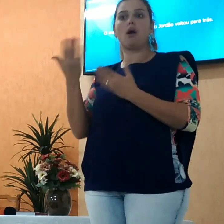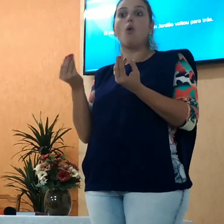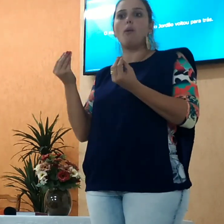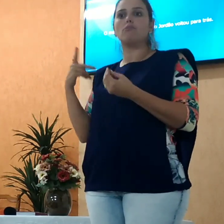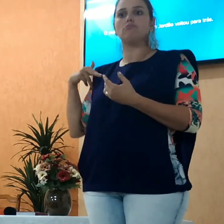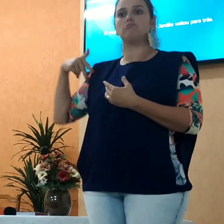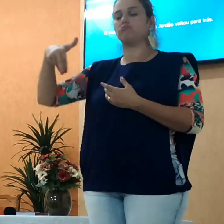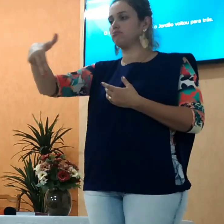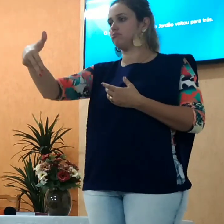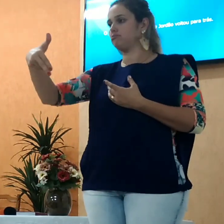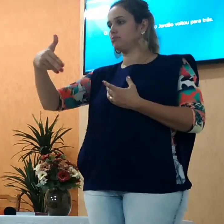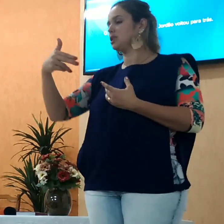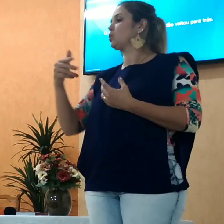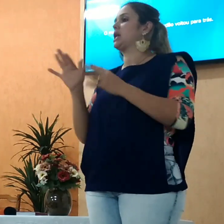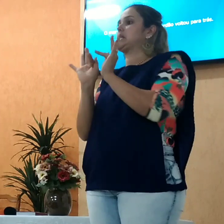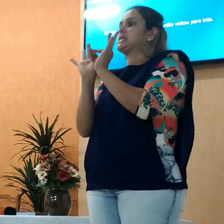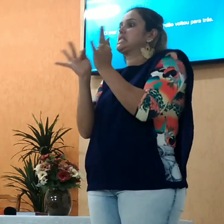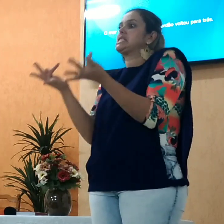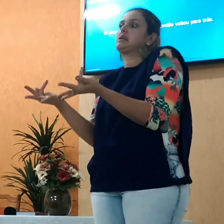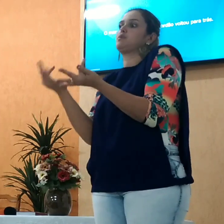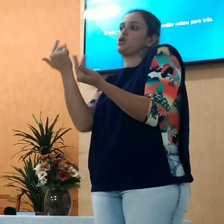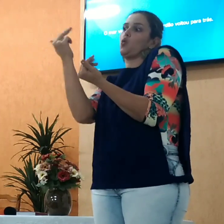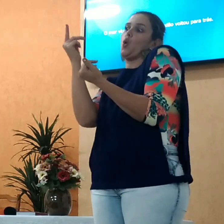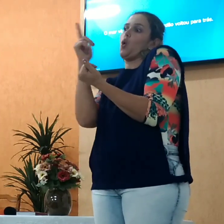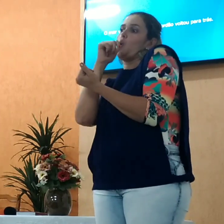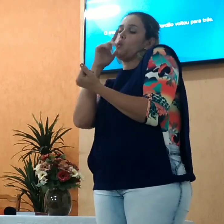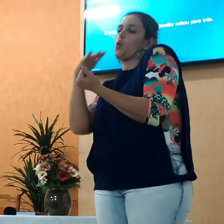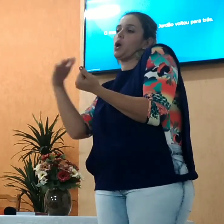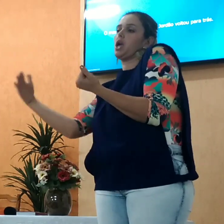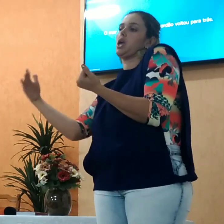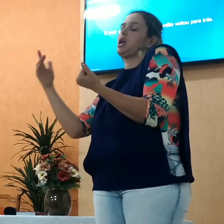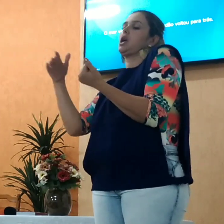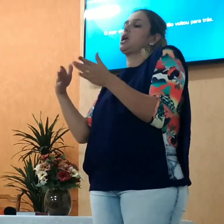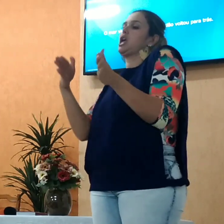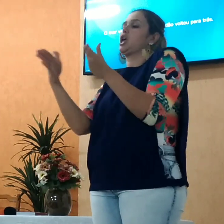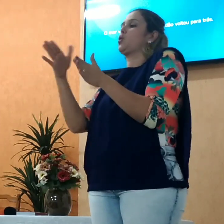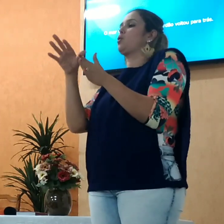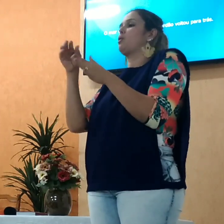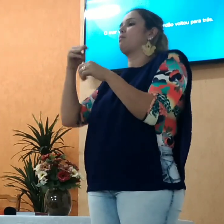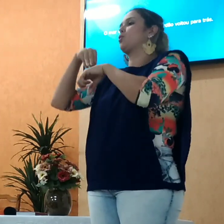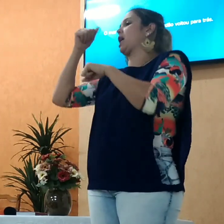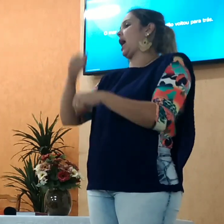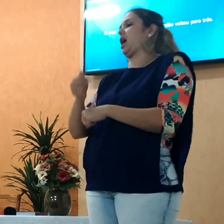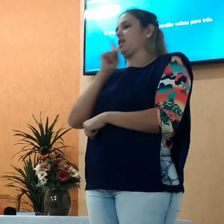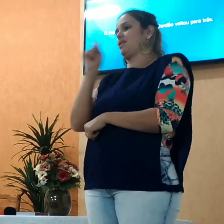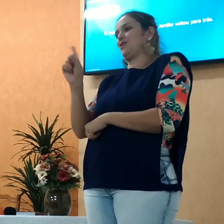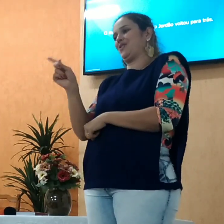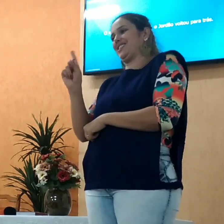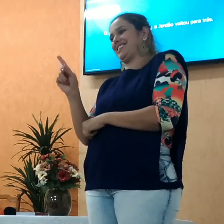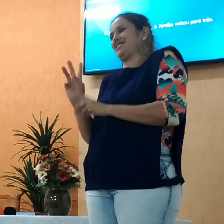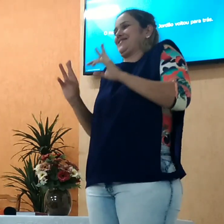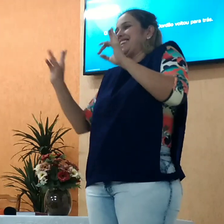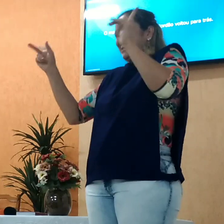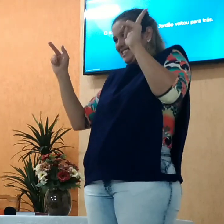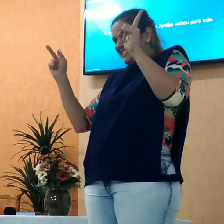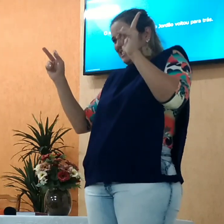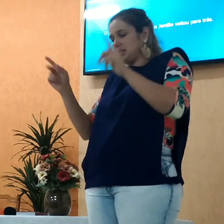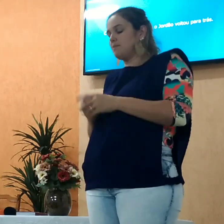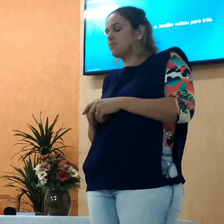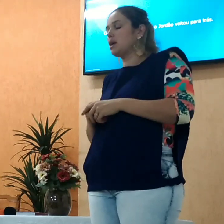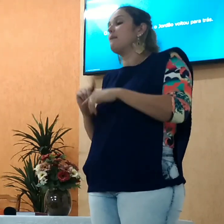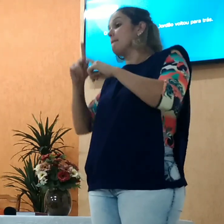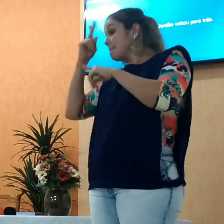era um simples rio como o rio Muriaé. O Jordão era um grande rio, onde poderia afogar todos eles. Mas quando eles chegaram